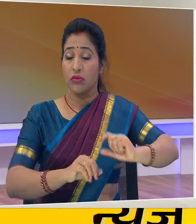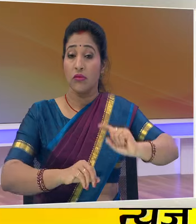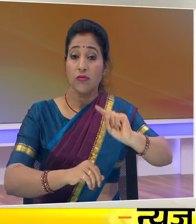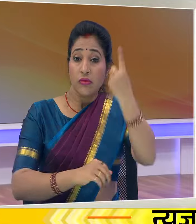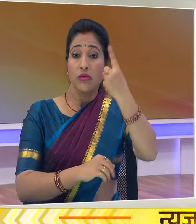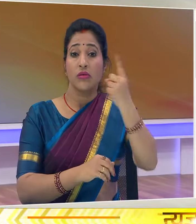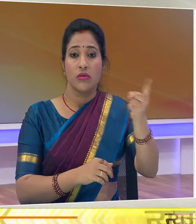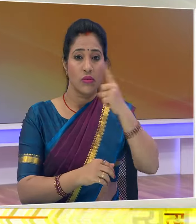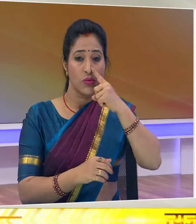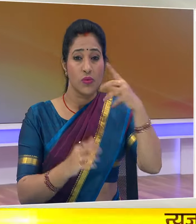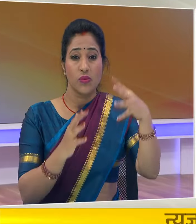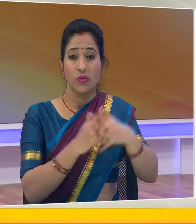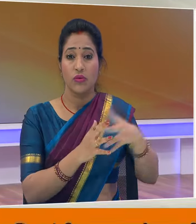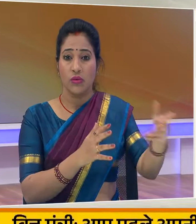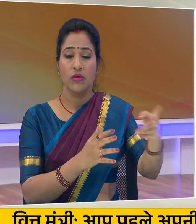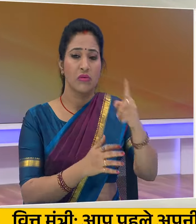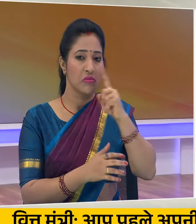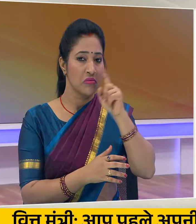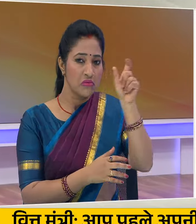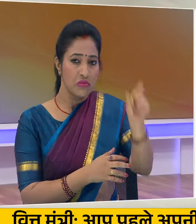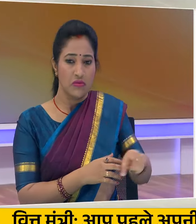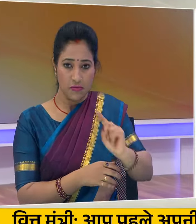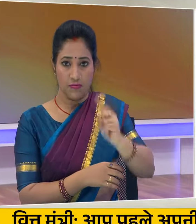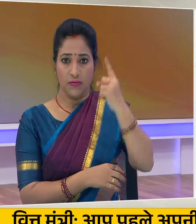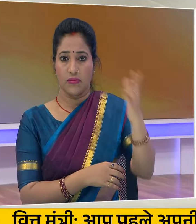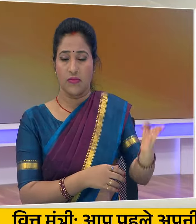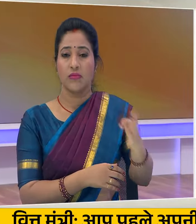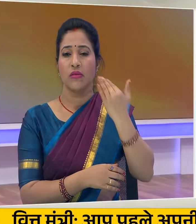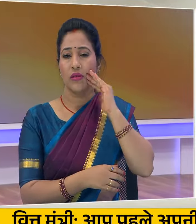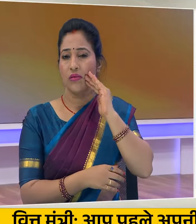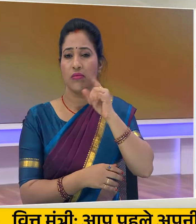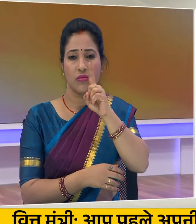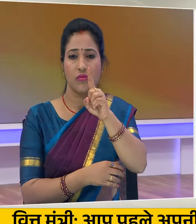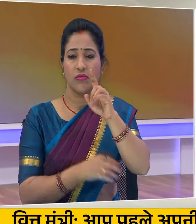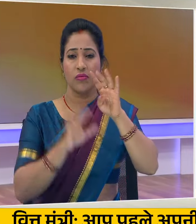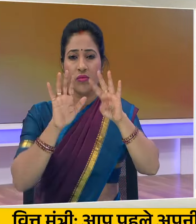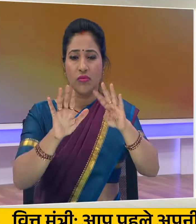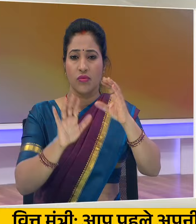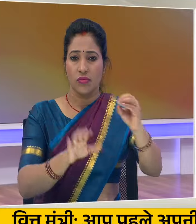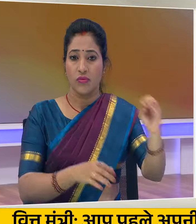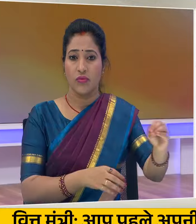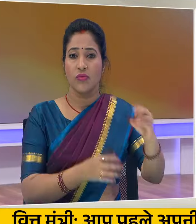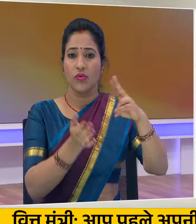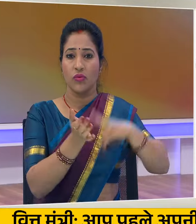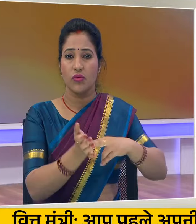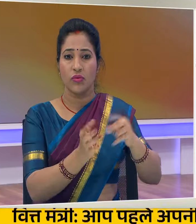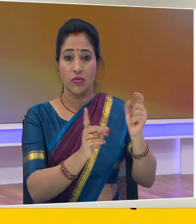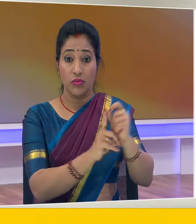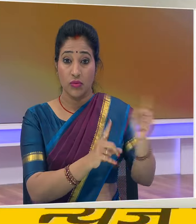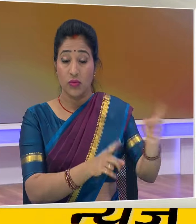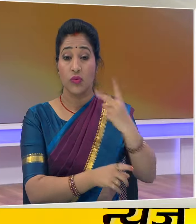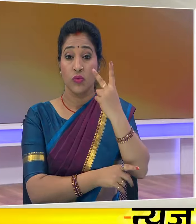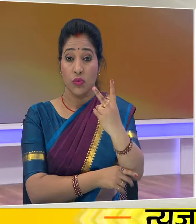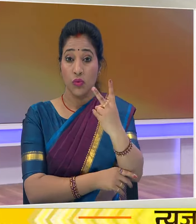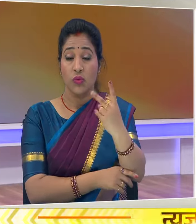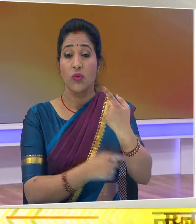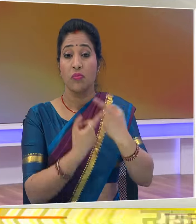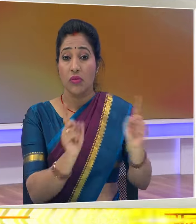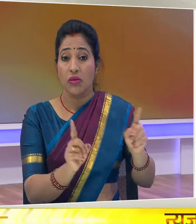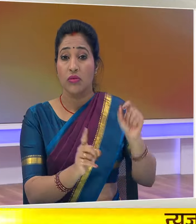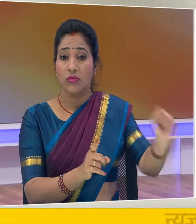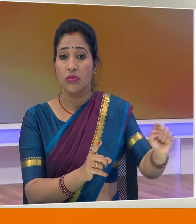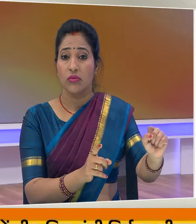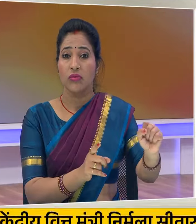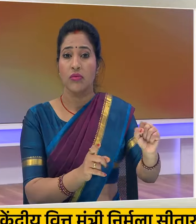पहली भारतीय खिलाड़ी बन गई हैं। साल 1900 में नॉर्मन प्रिचर्ड ने 2 पदक जीते थे, लेकिन वो